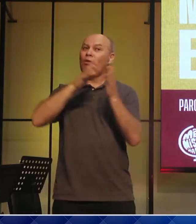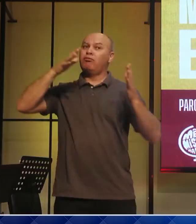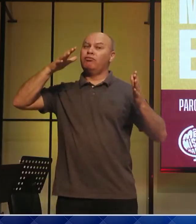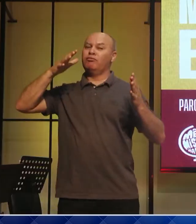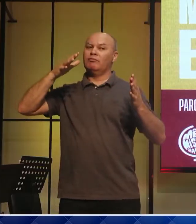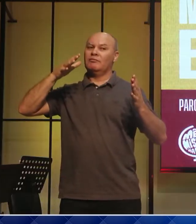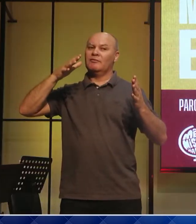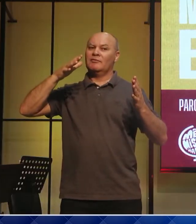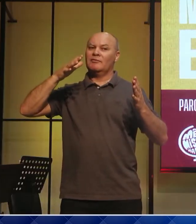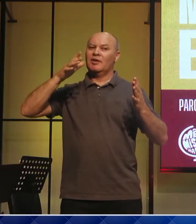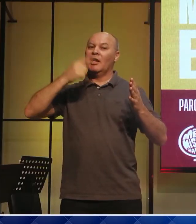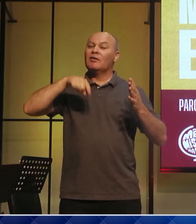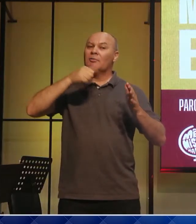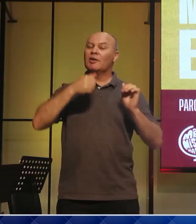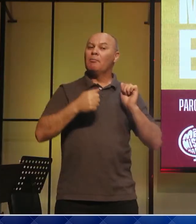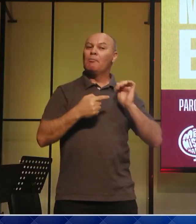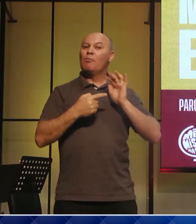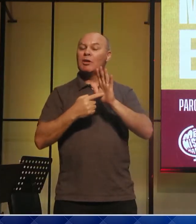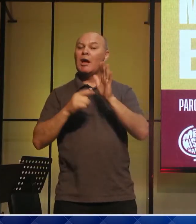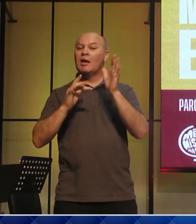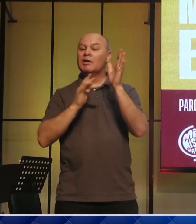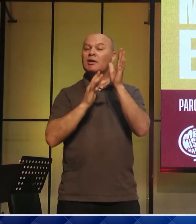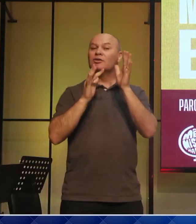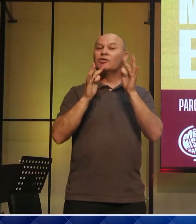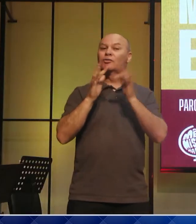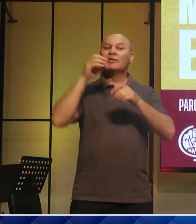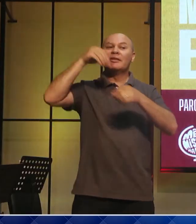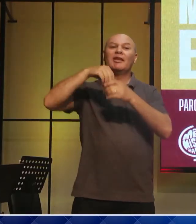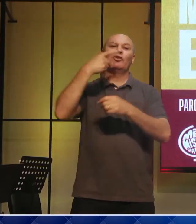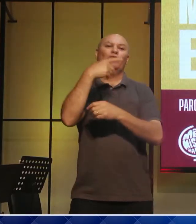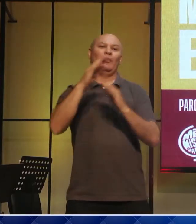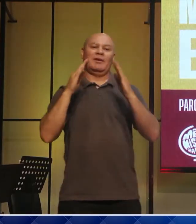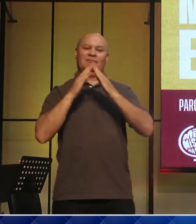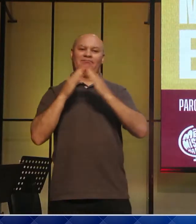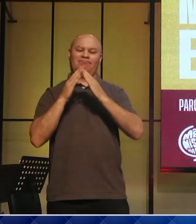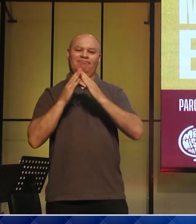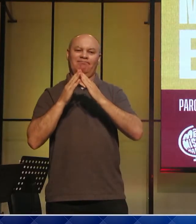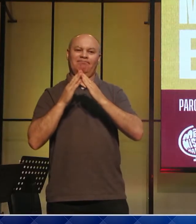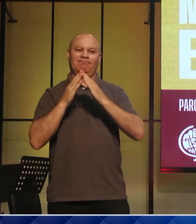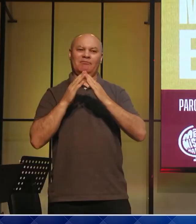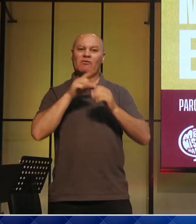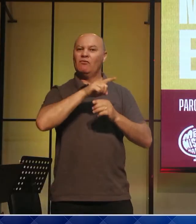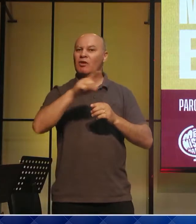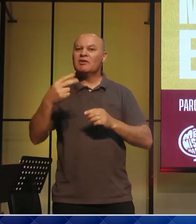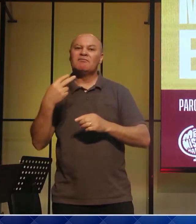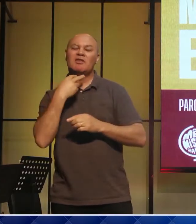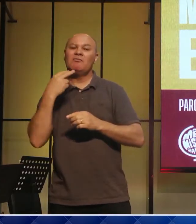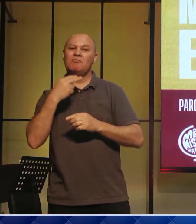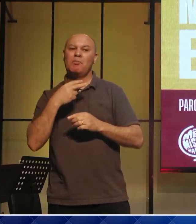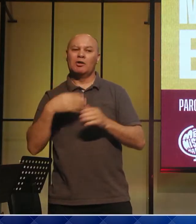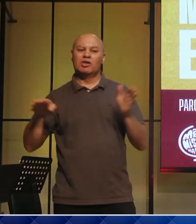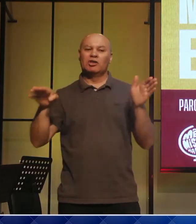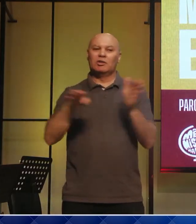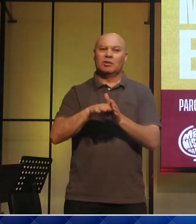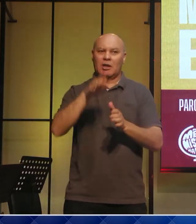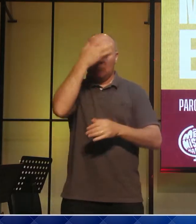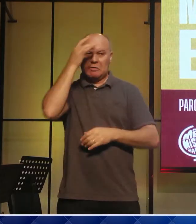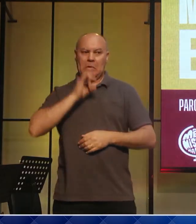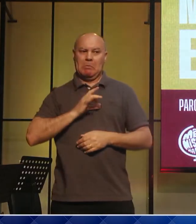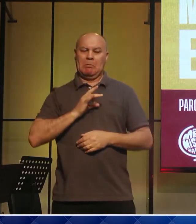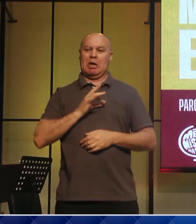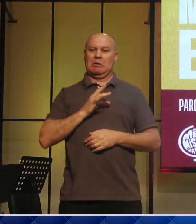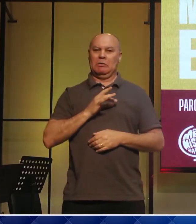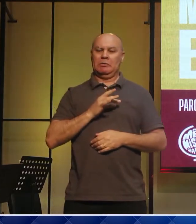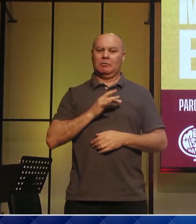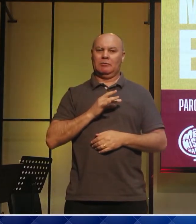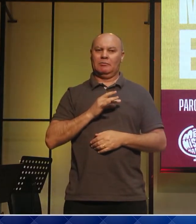nós. Cristo em nós é esperança de glória. Para os outros.